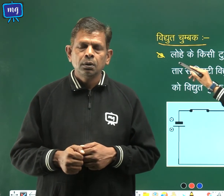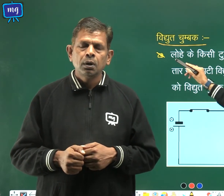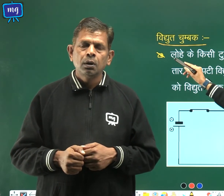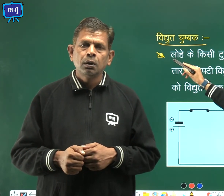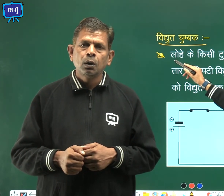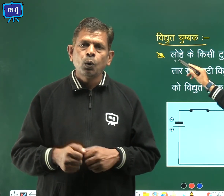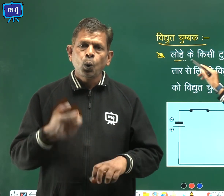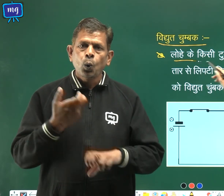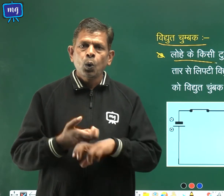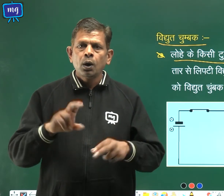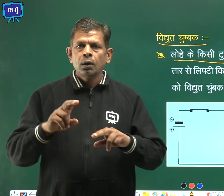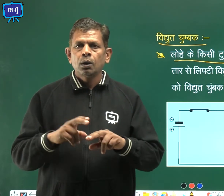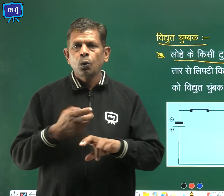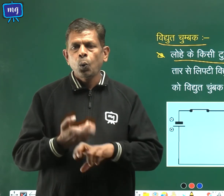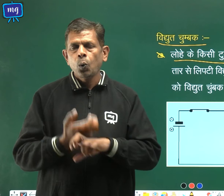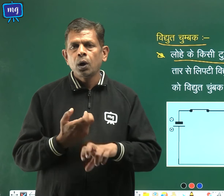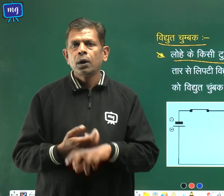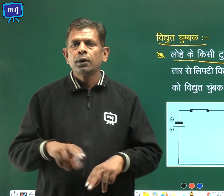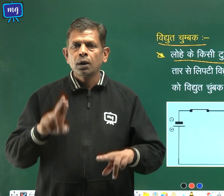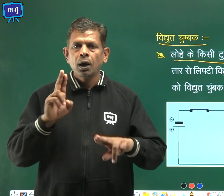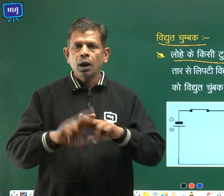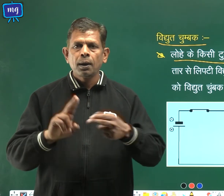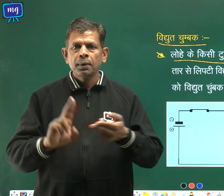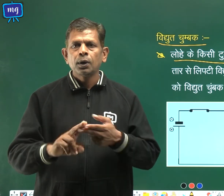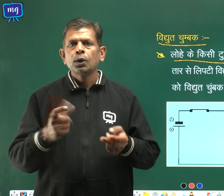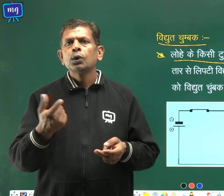लोहे के किसी टुकड़े पर